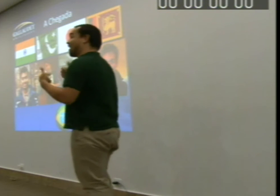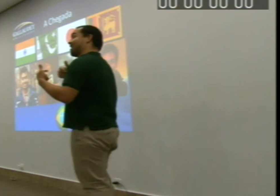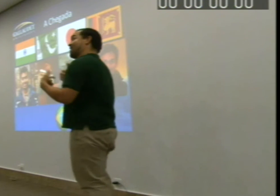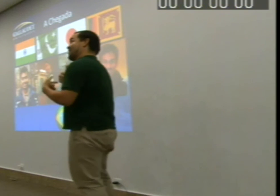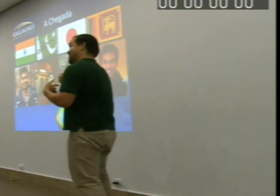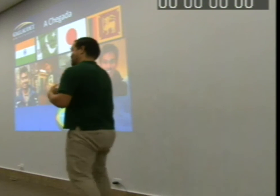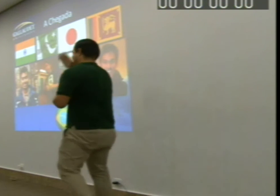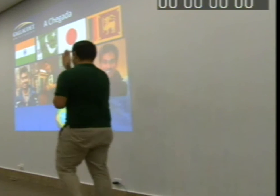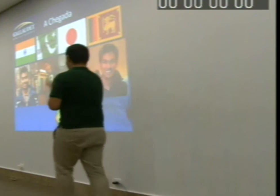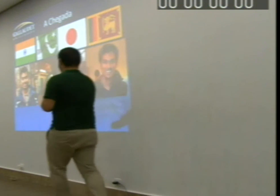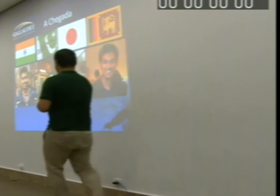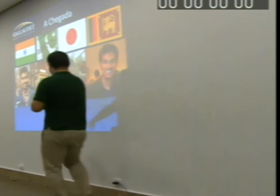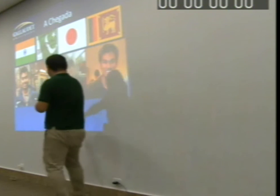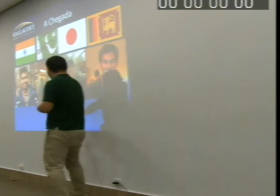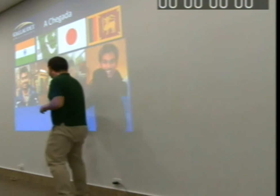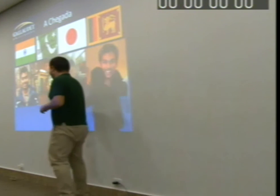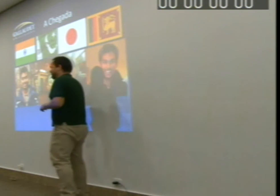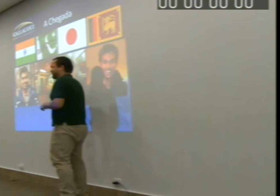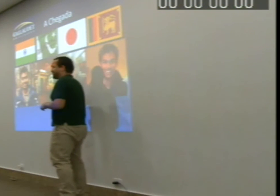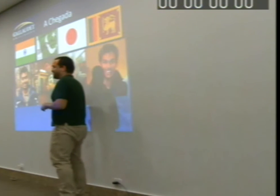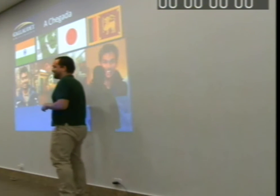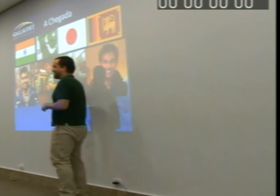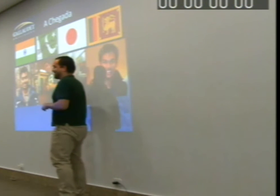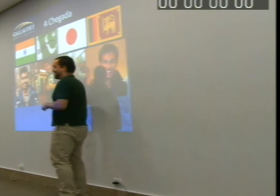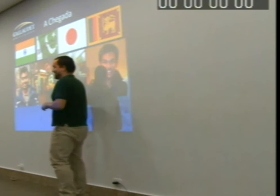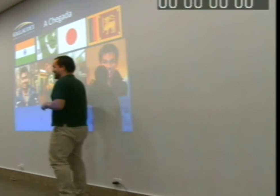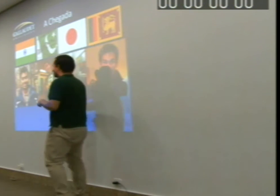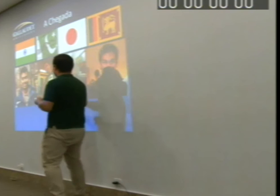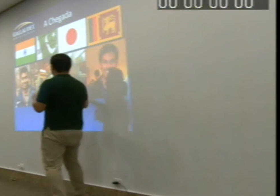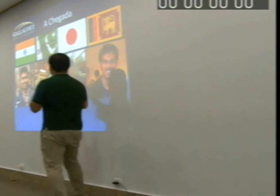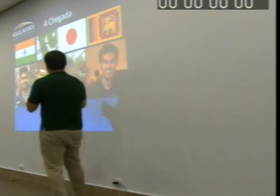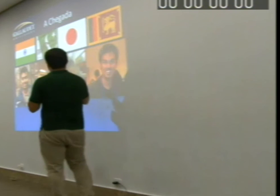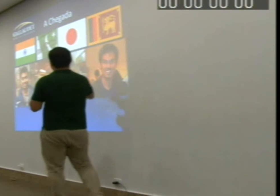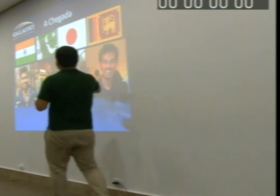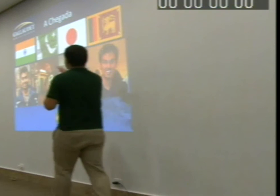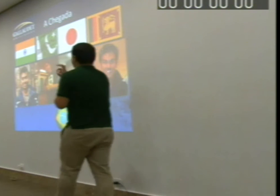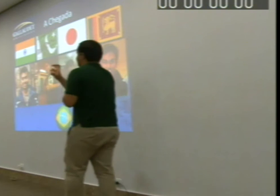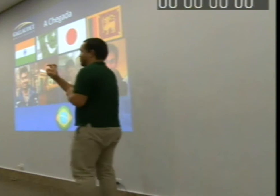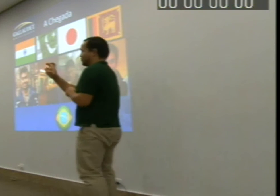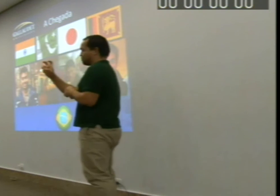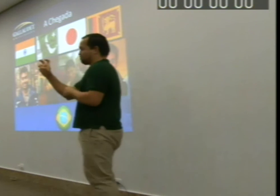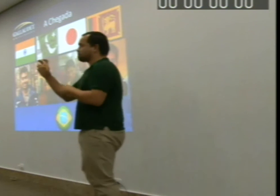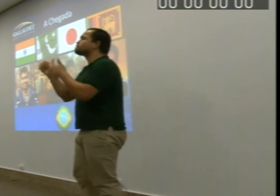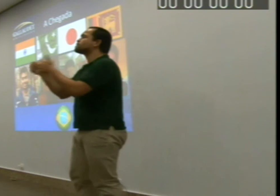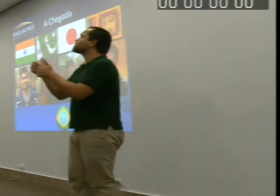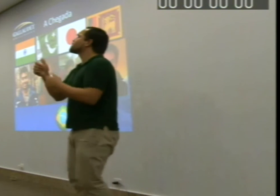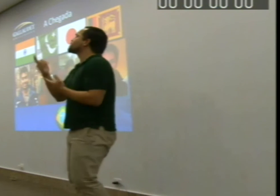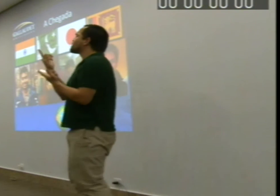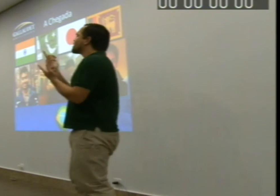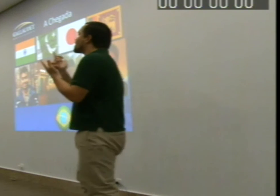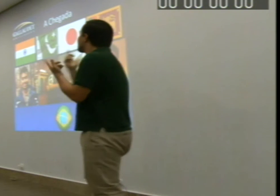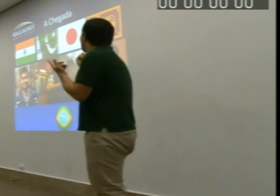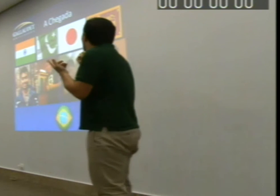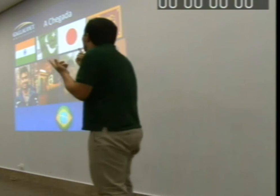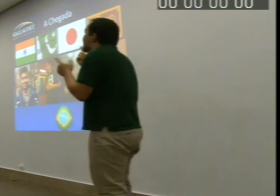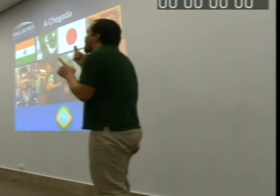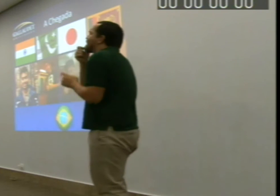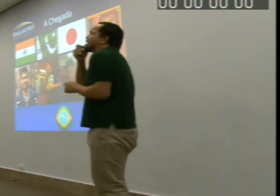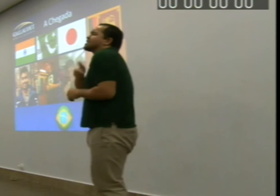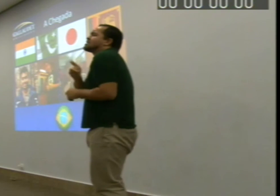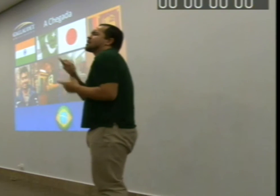do outro e eu do Brasil bom esse nós éramos um grupo de